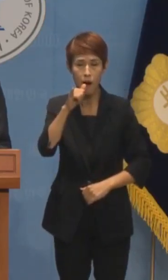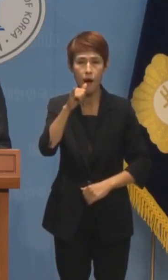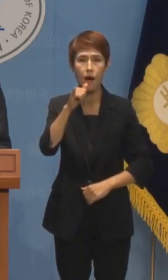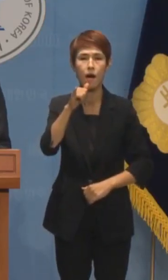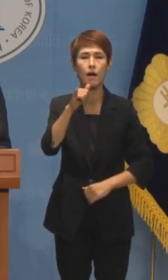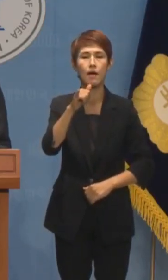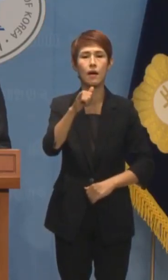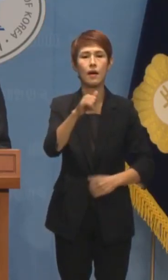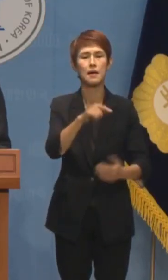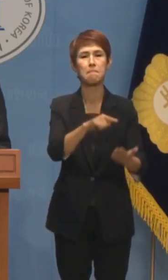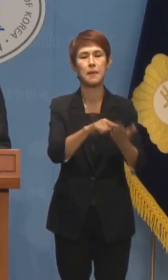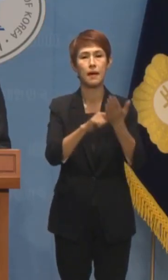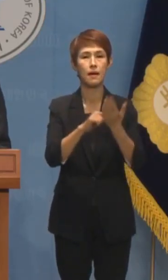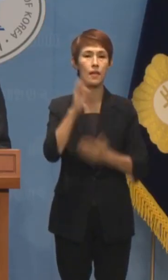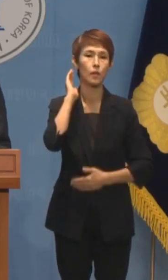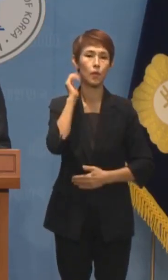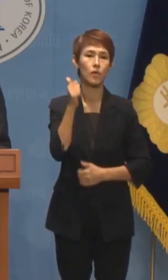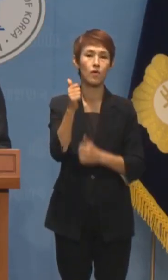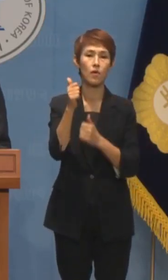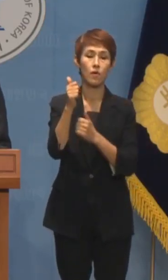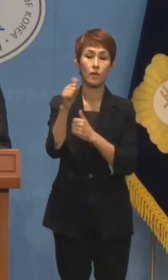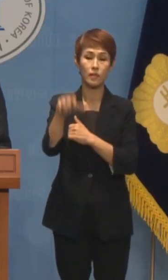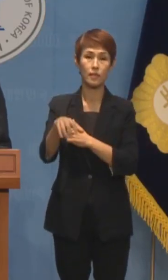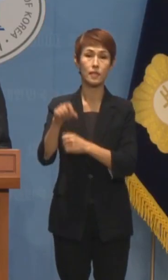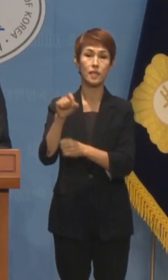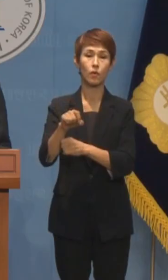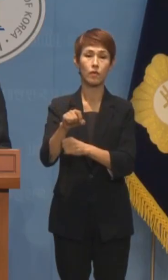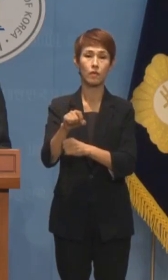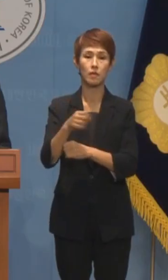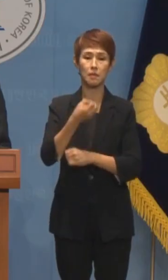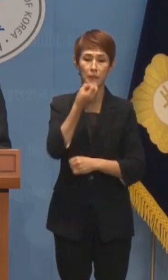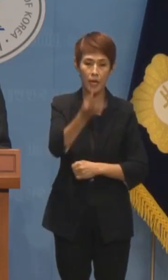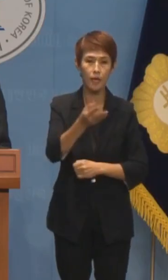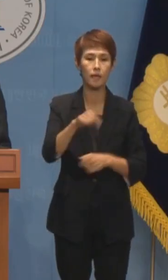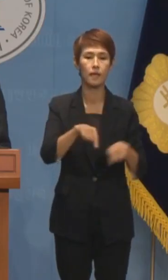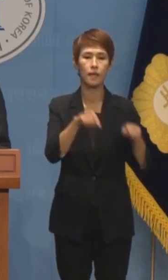전직 대통령실 직원의 발언 녹취가 나왔습니다.